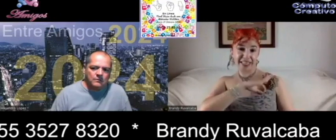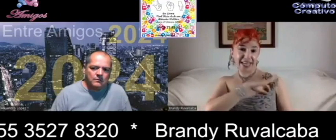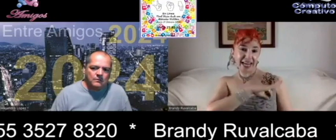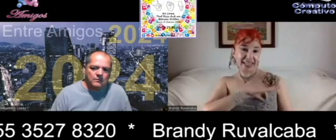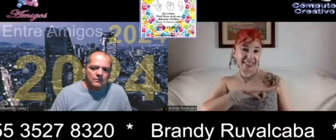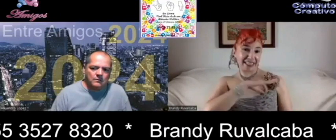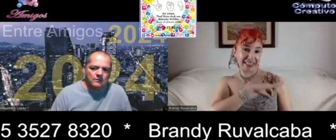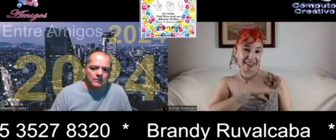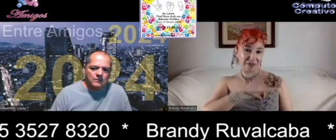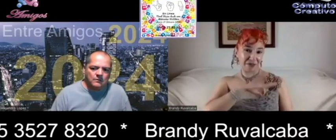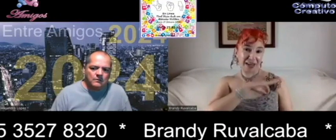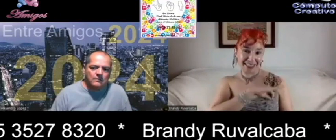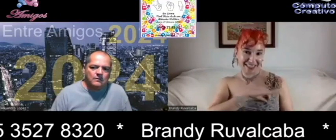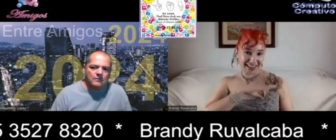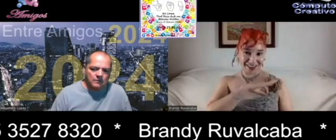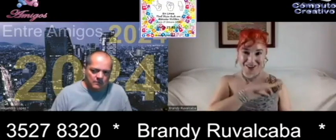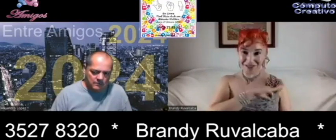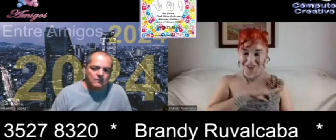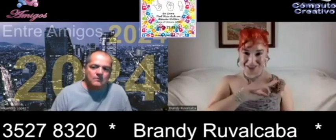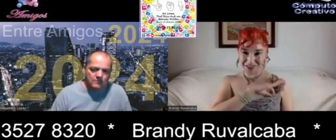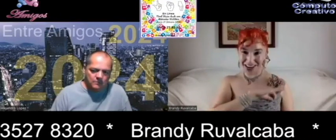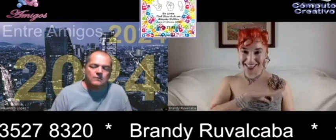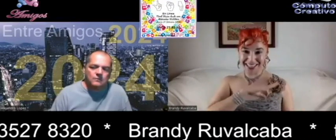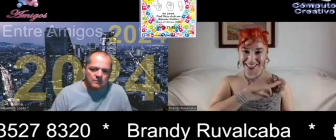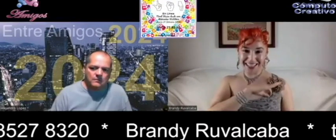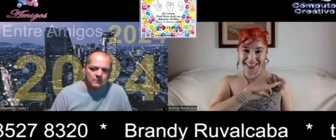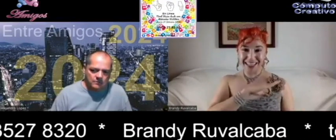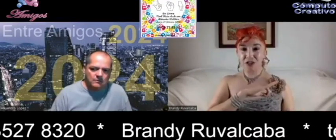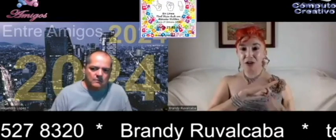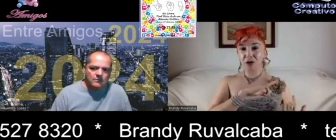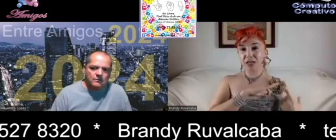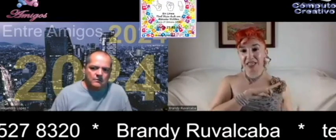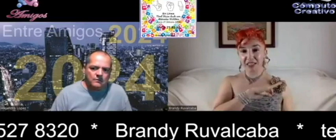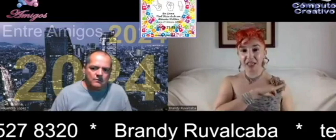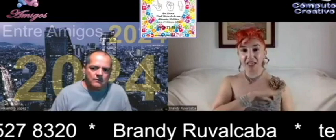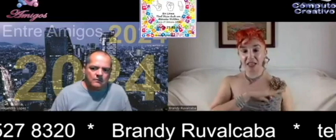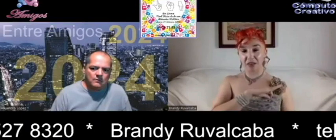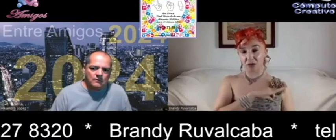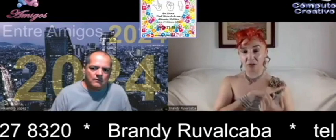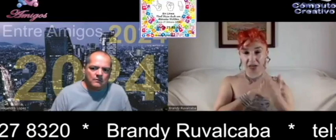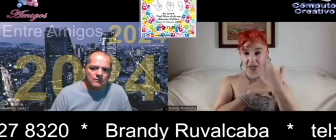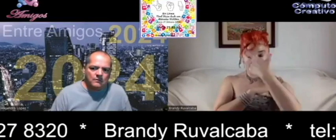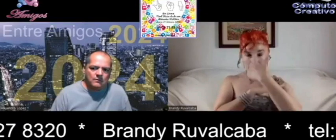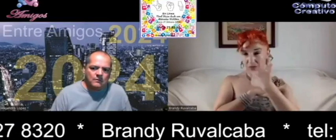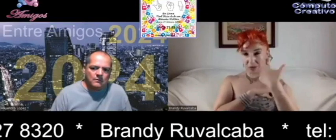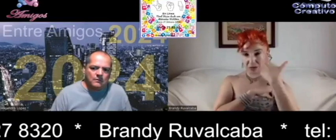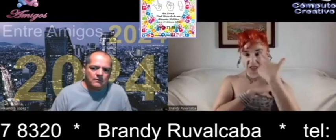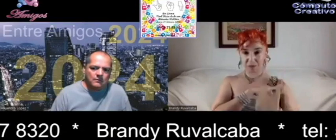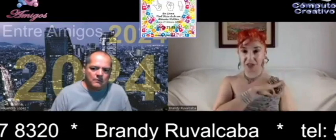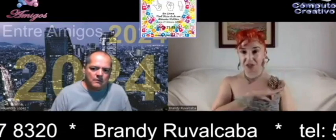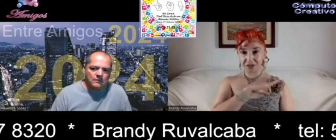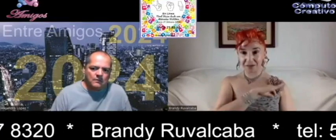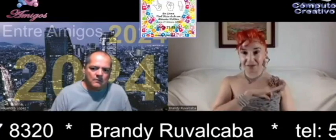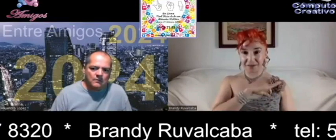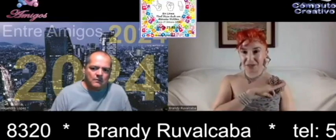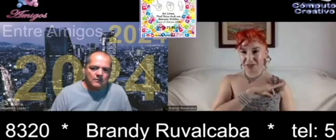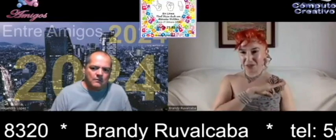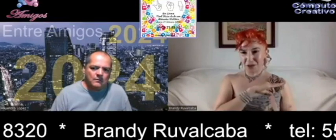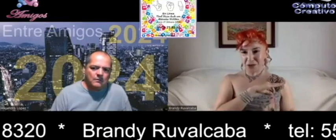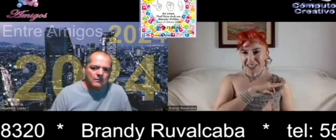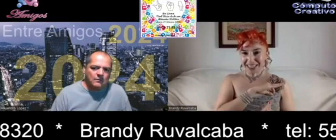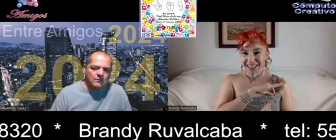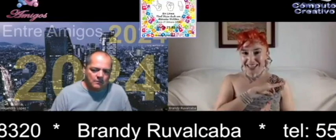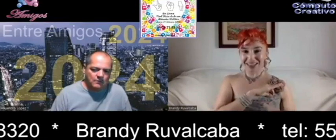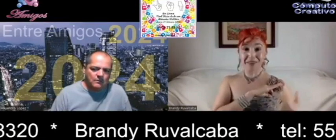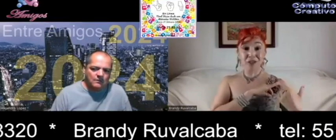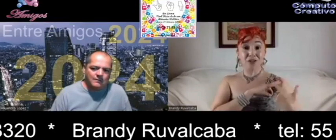ejemplo, esta seña es decir felicidad, ¿no? O estoy feliz. Si yo hago esta seña sin expresión, pues no dice